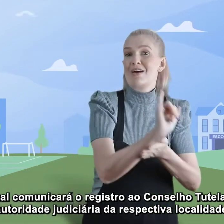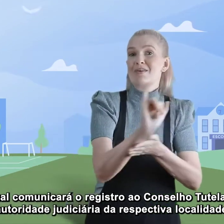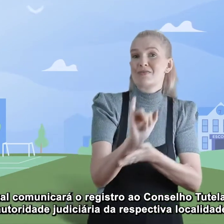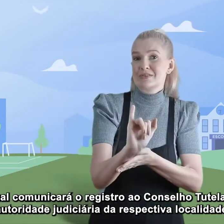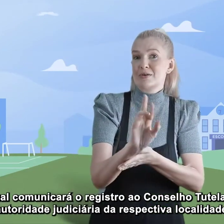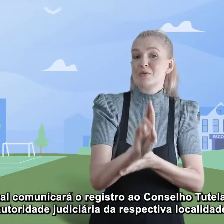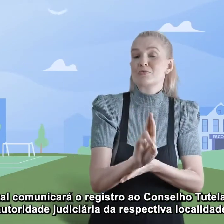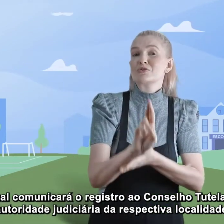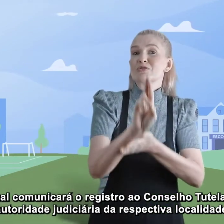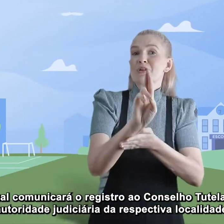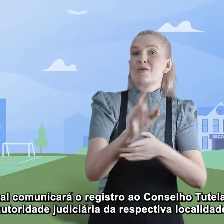localidade.